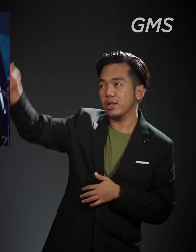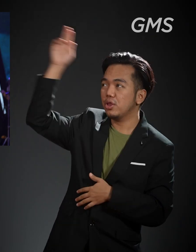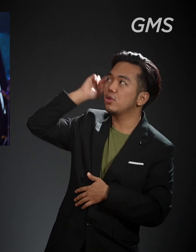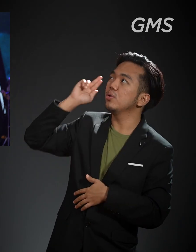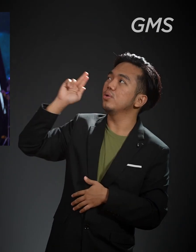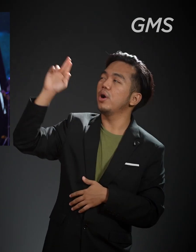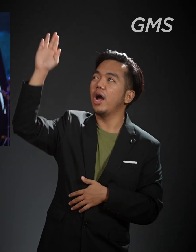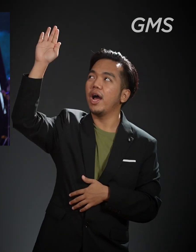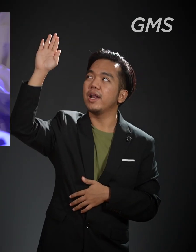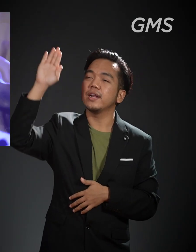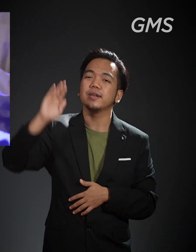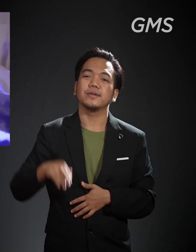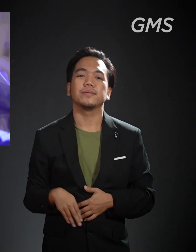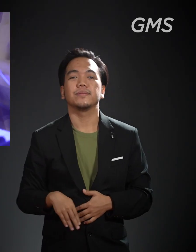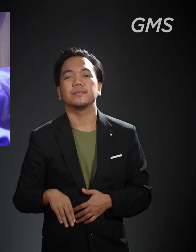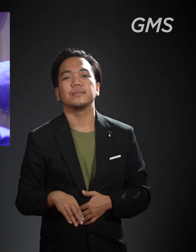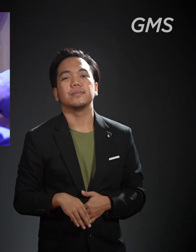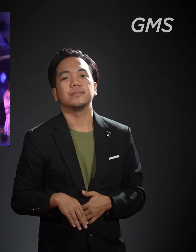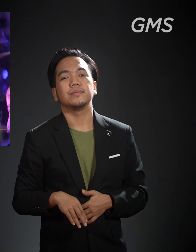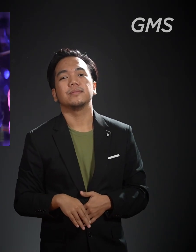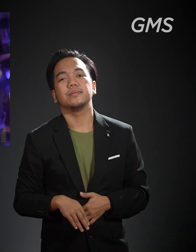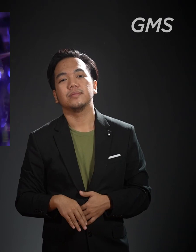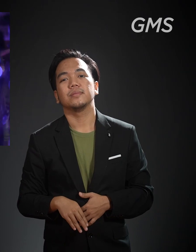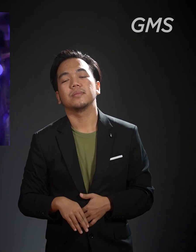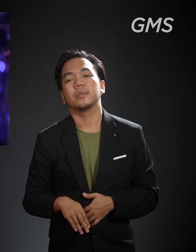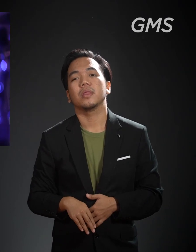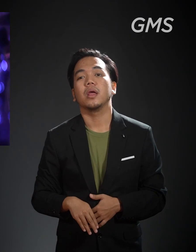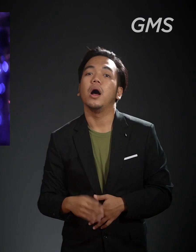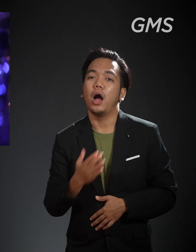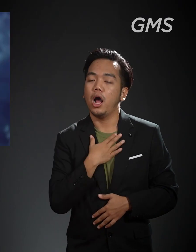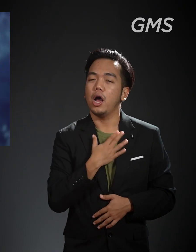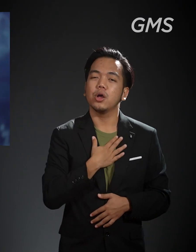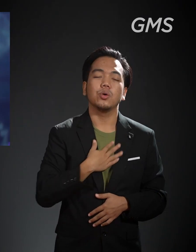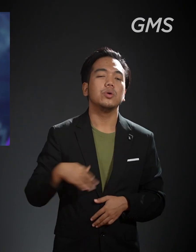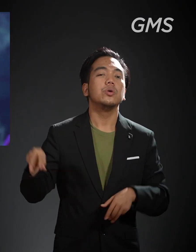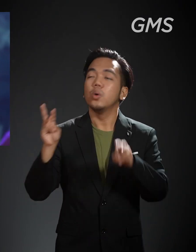akan Engkau. Kami kagum Tuhan.